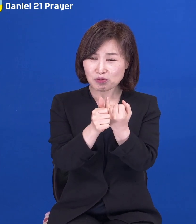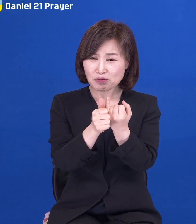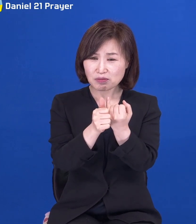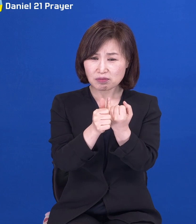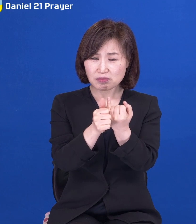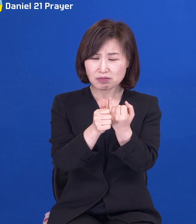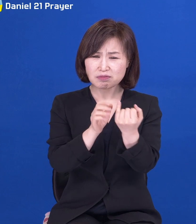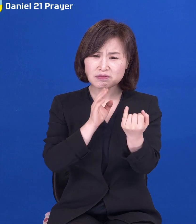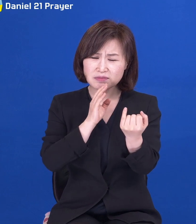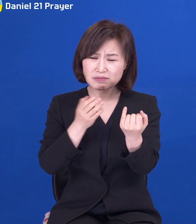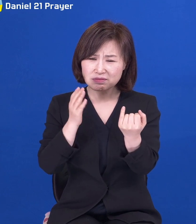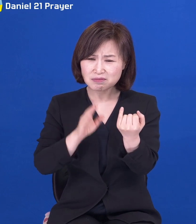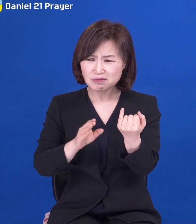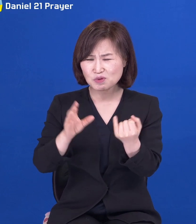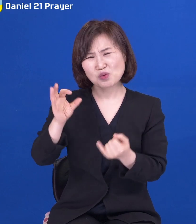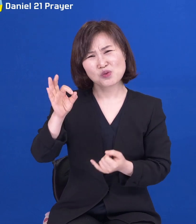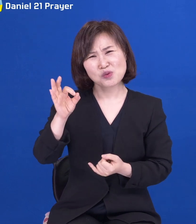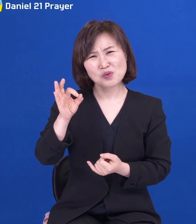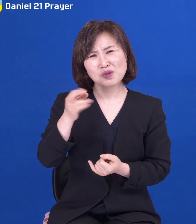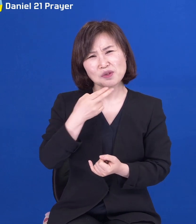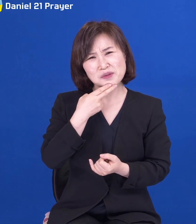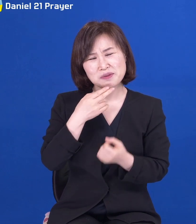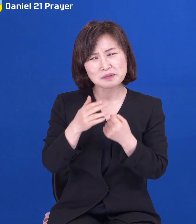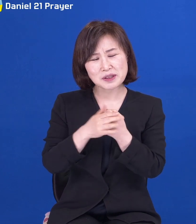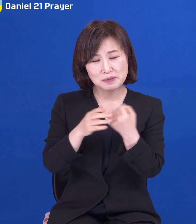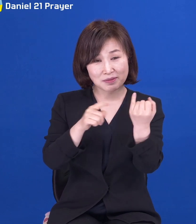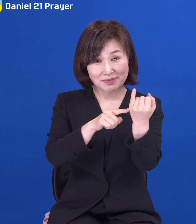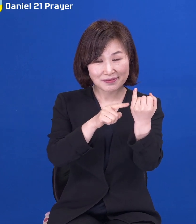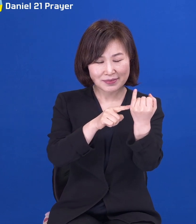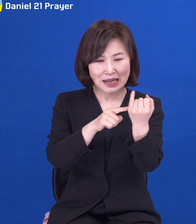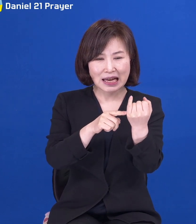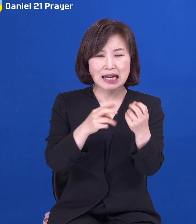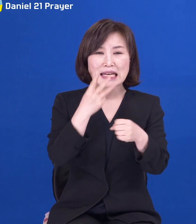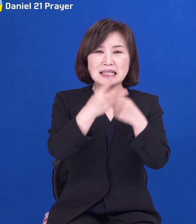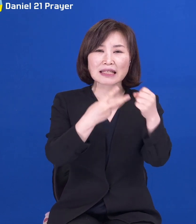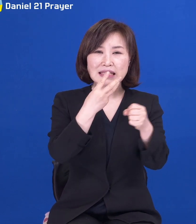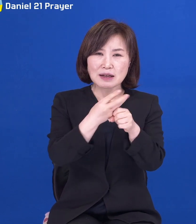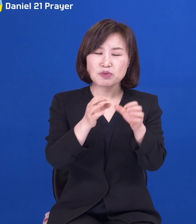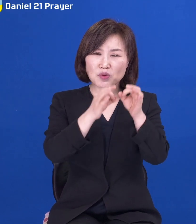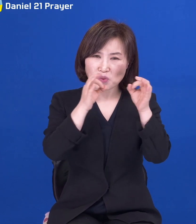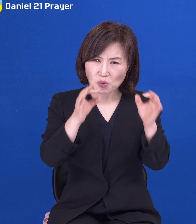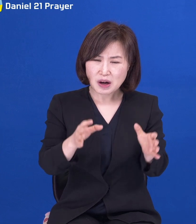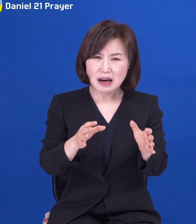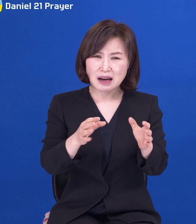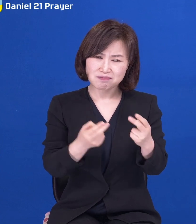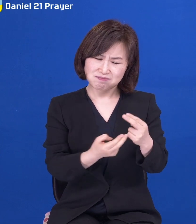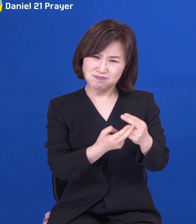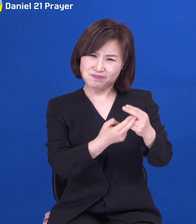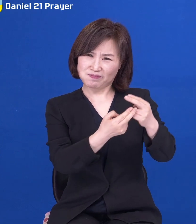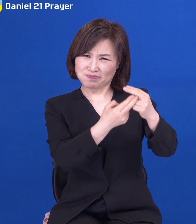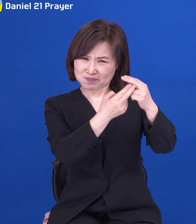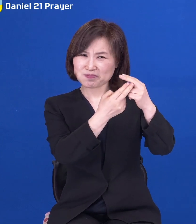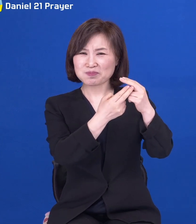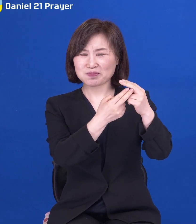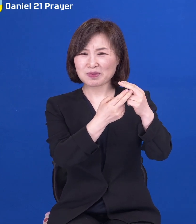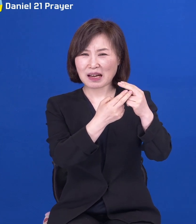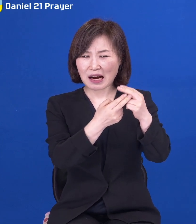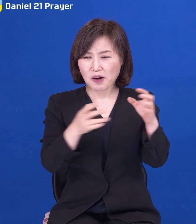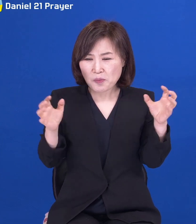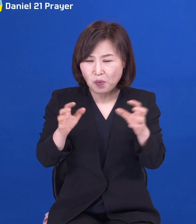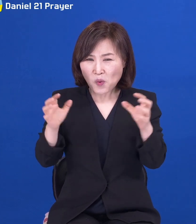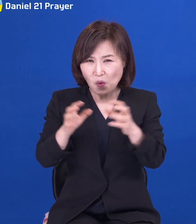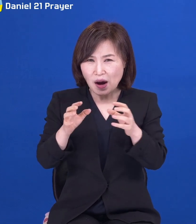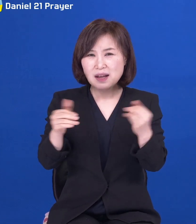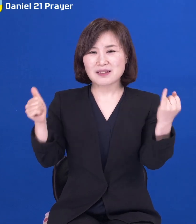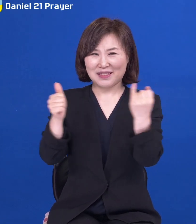어딨나요? 집사람이 이제 그 3년 동안 열심히 일해서 취업장려금이라는 걸 제가 타는데요. 그걸 이제 못 와서 그걸로